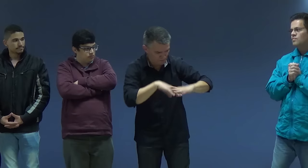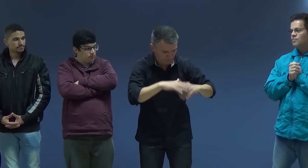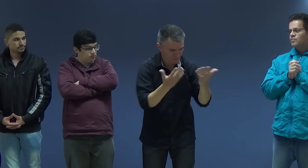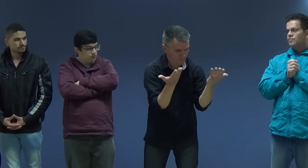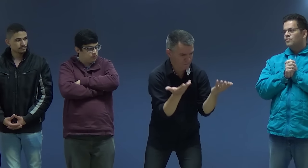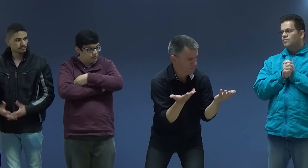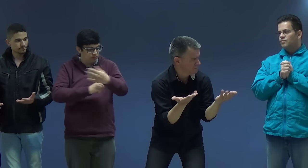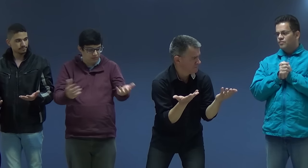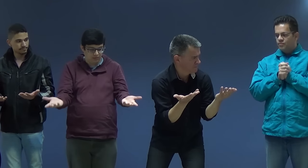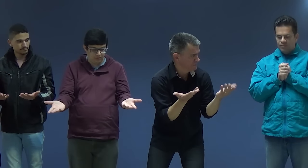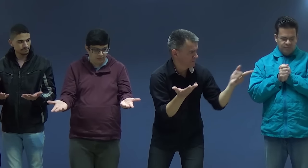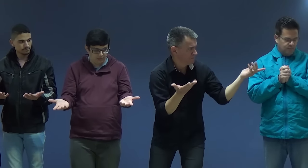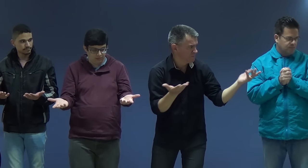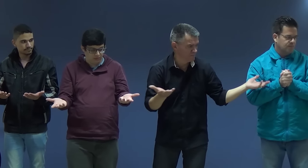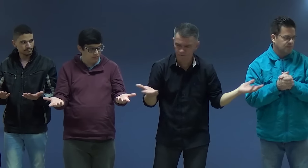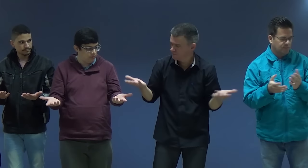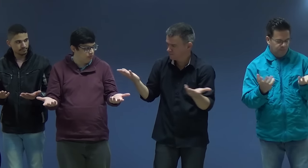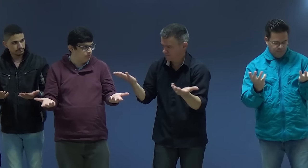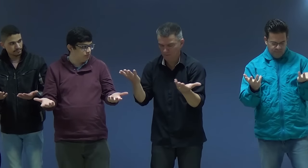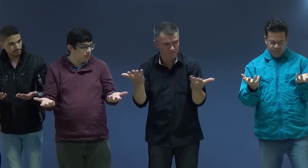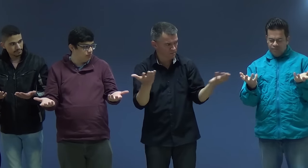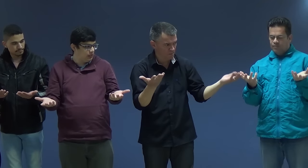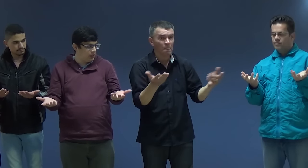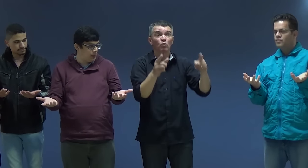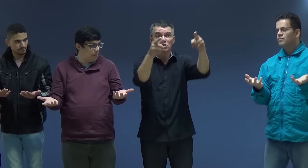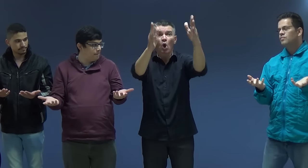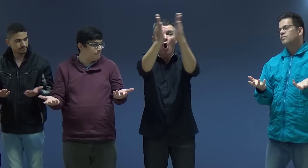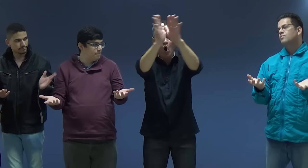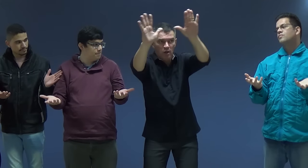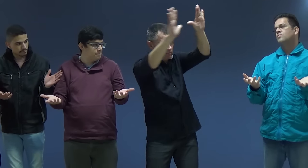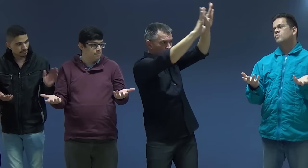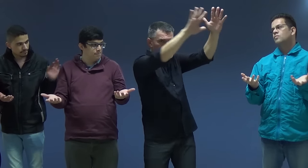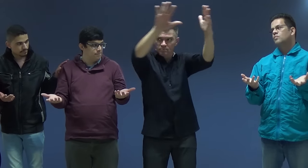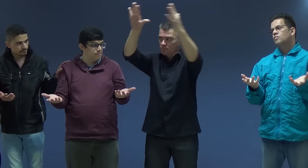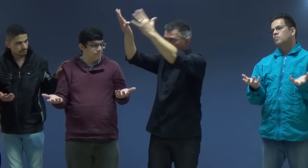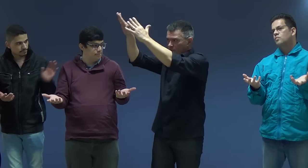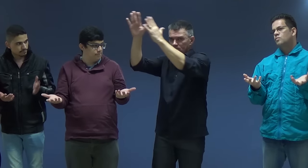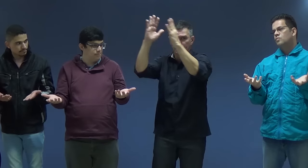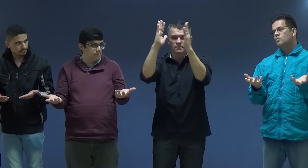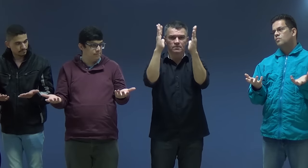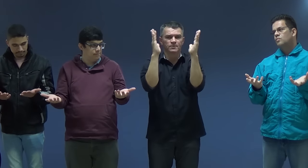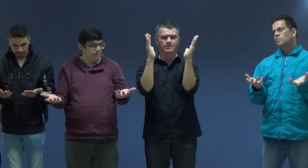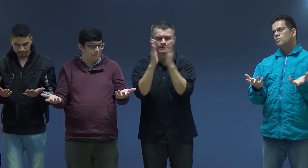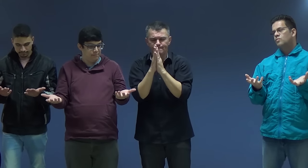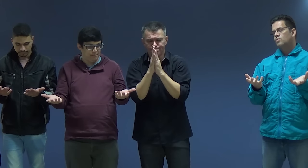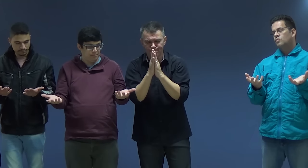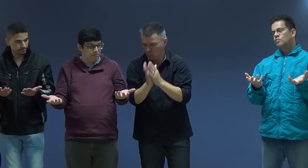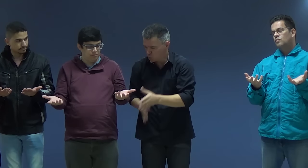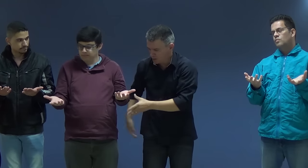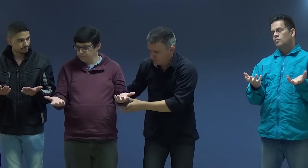Vou estar orando para vocês. Vou pedir para vocês colocarem a mão para cima. E vocês estendam a mão para eles aqui.